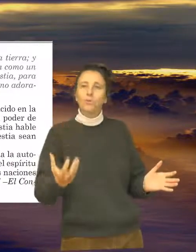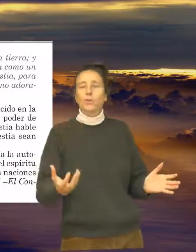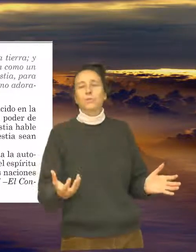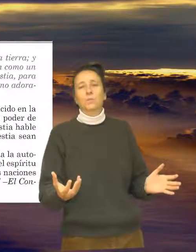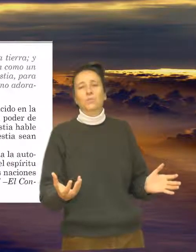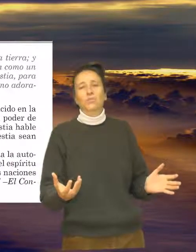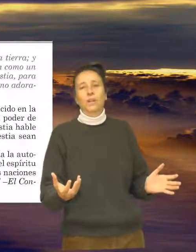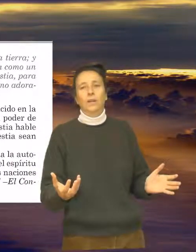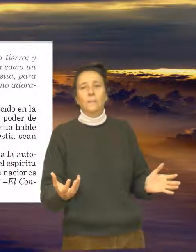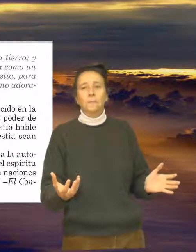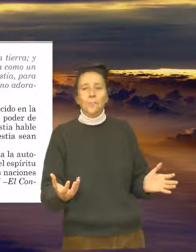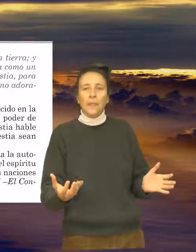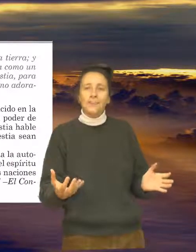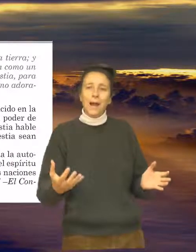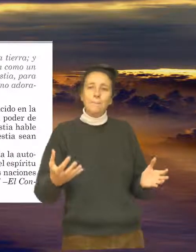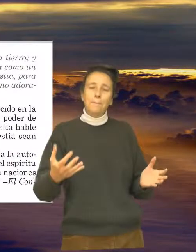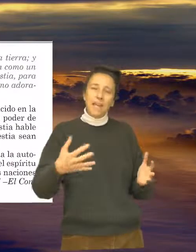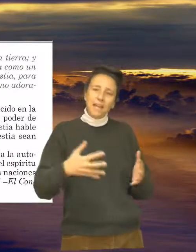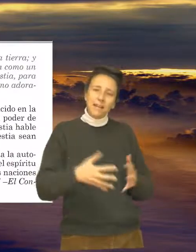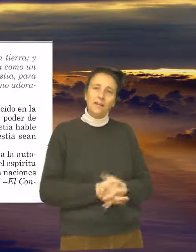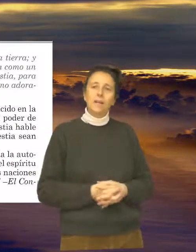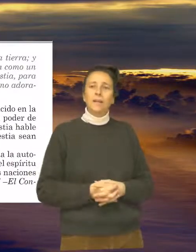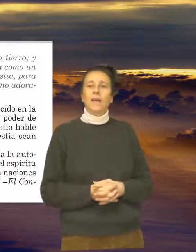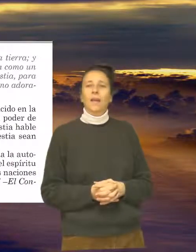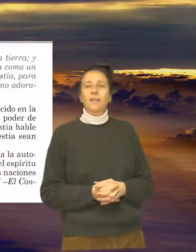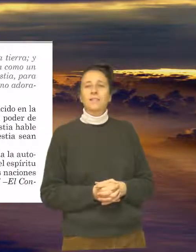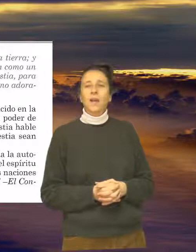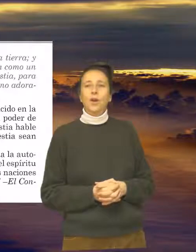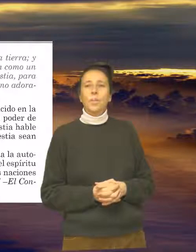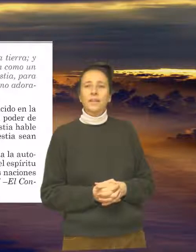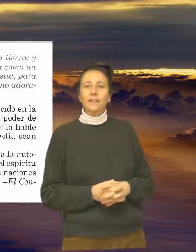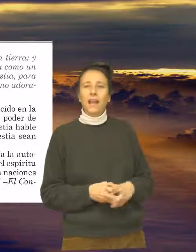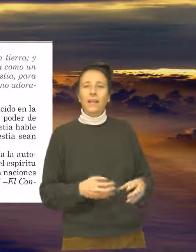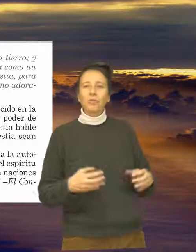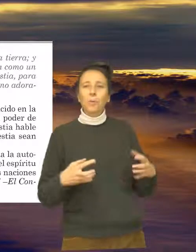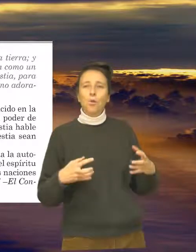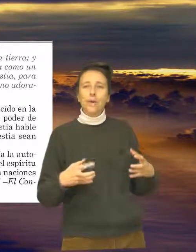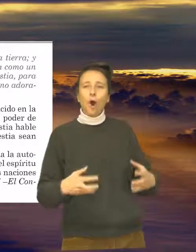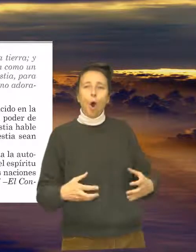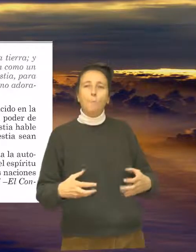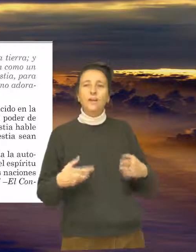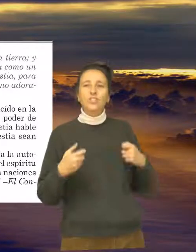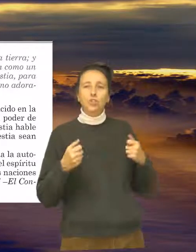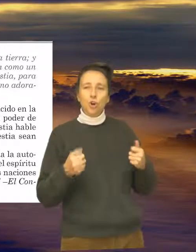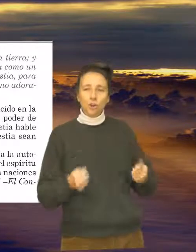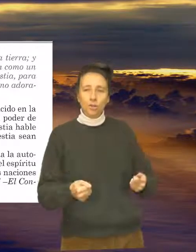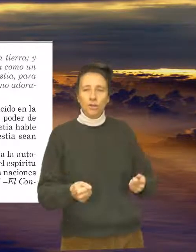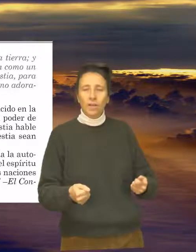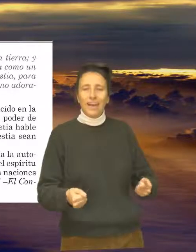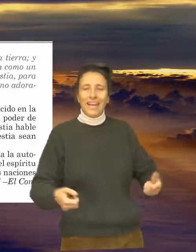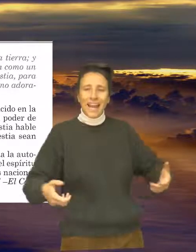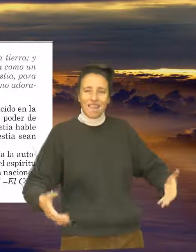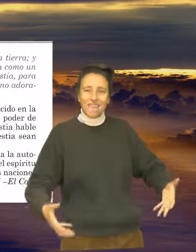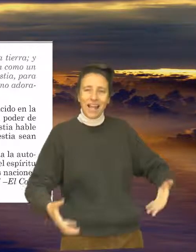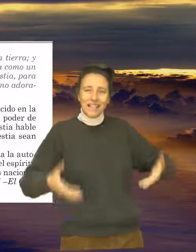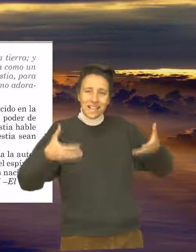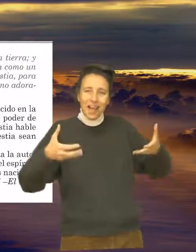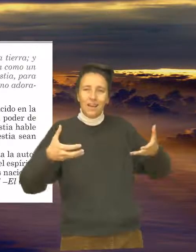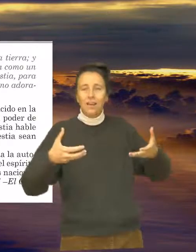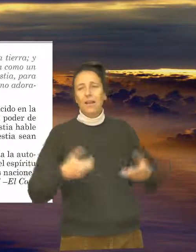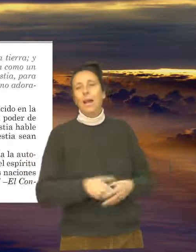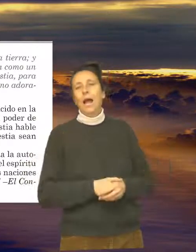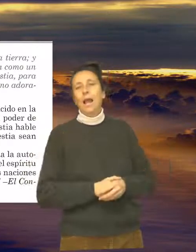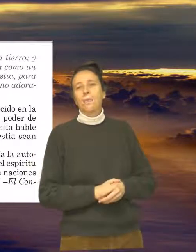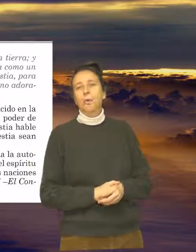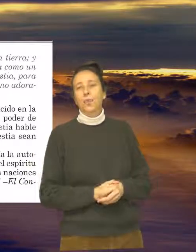una evolución específica, también se convierte en un poder opresor que